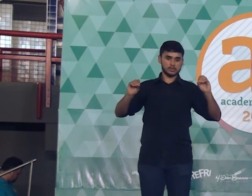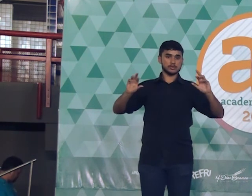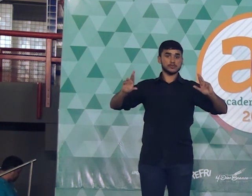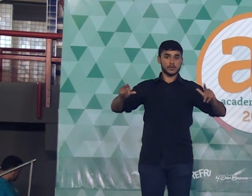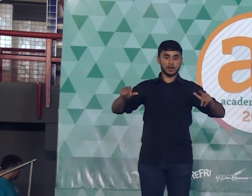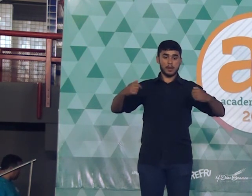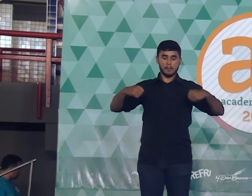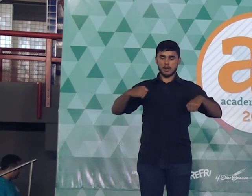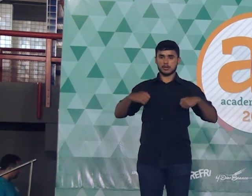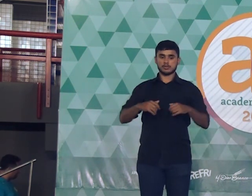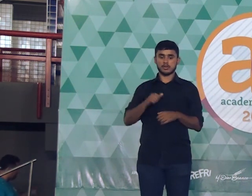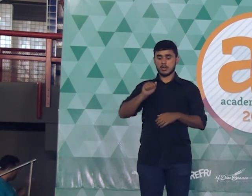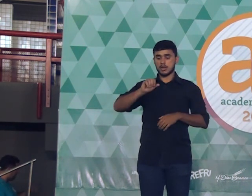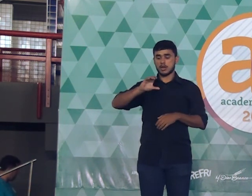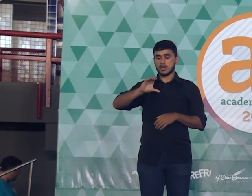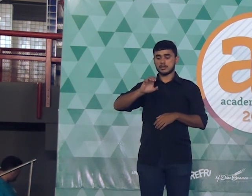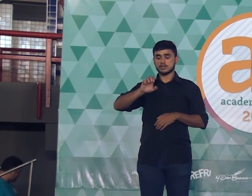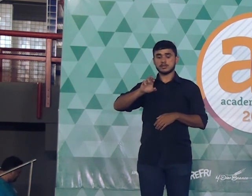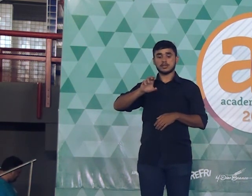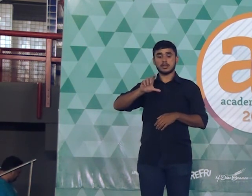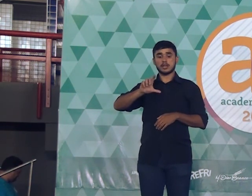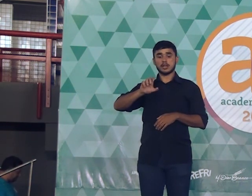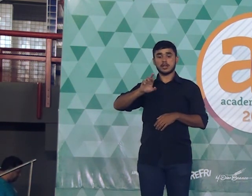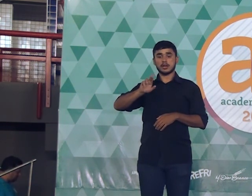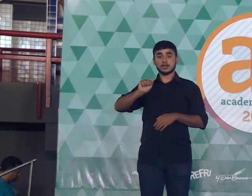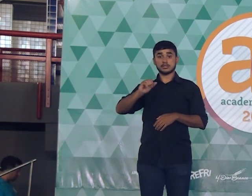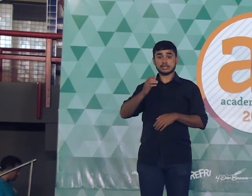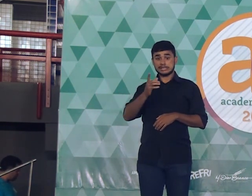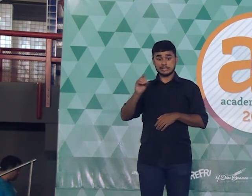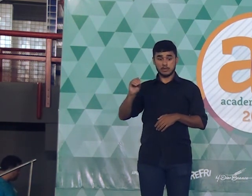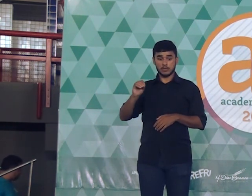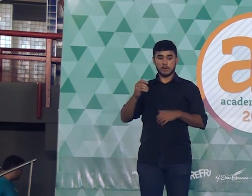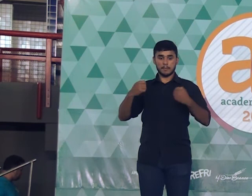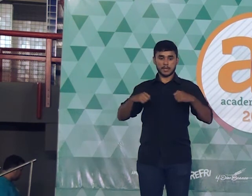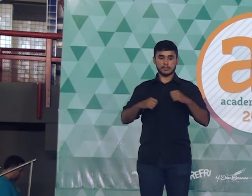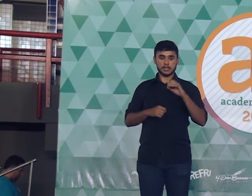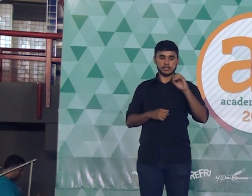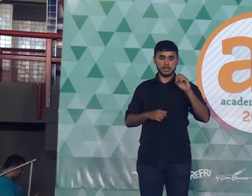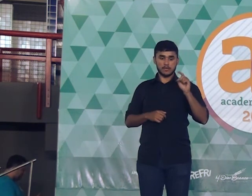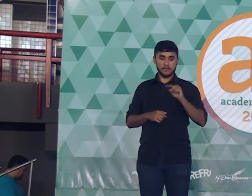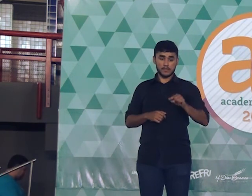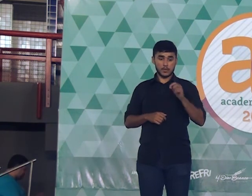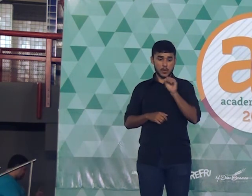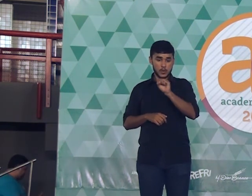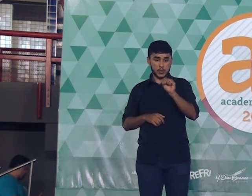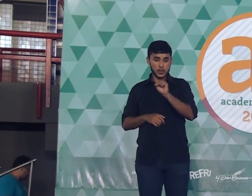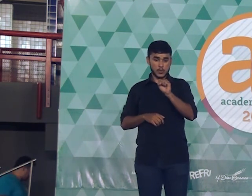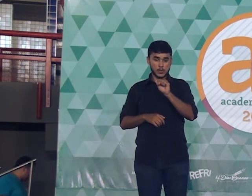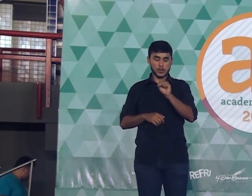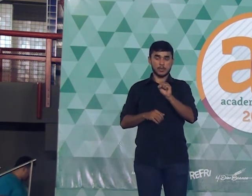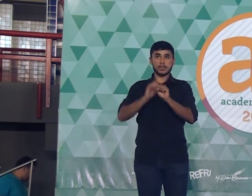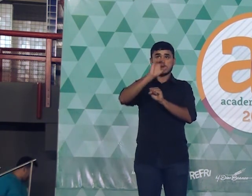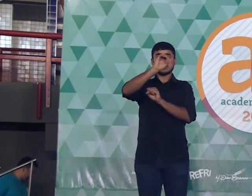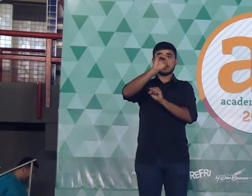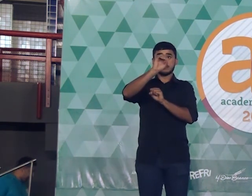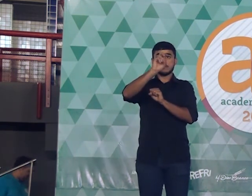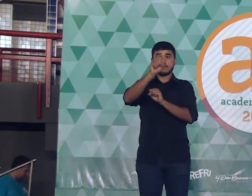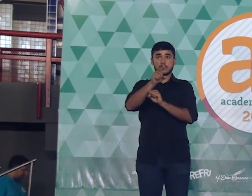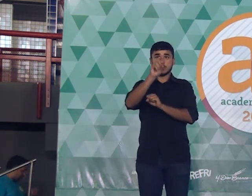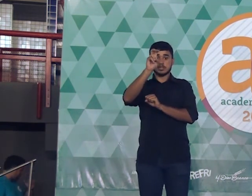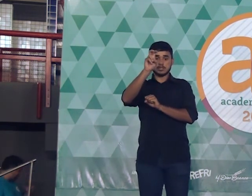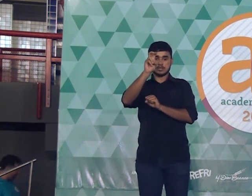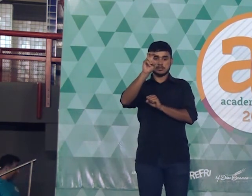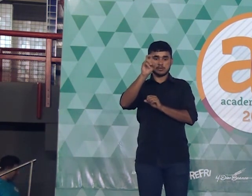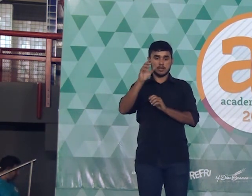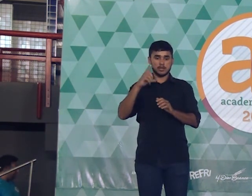então a aceleração de quem? De 0,8. A diferença entre essas acelerações em módulos, 0,3, você tem